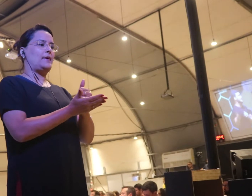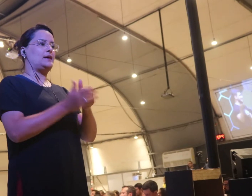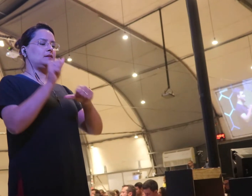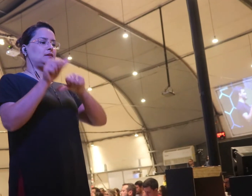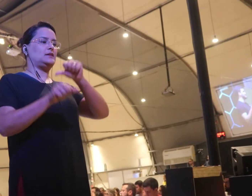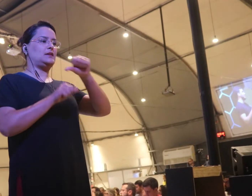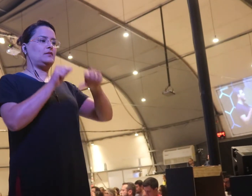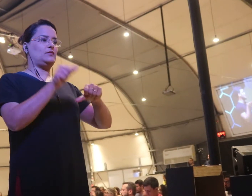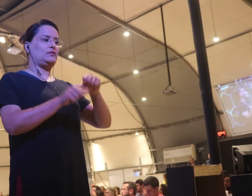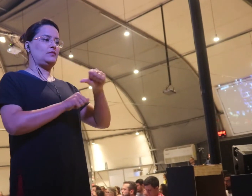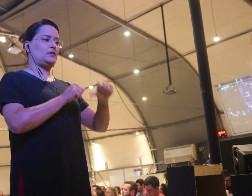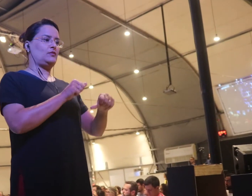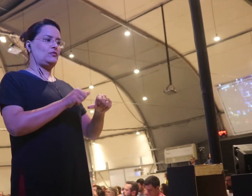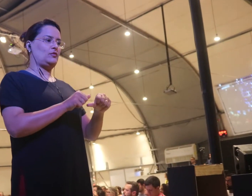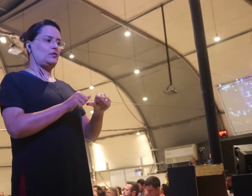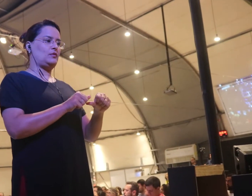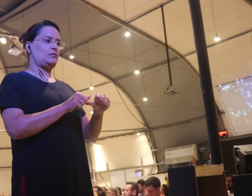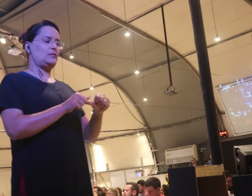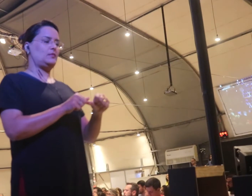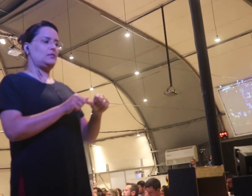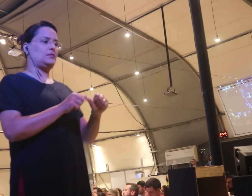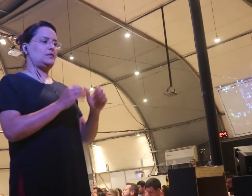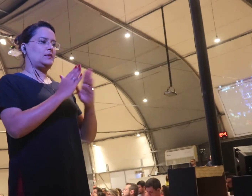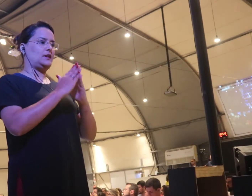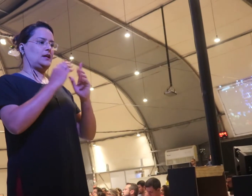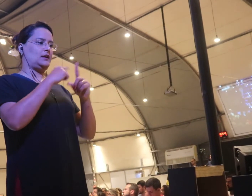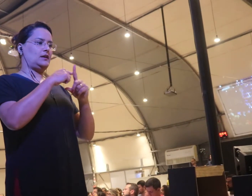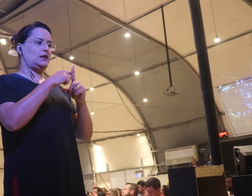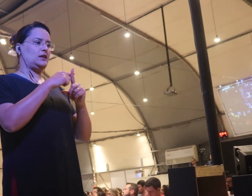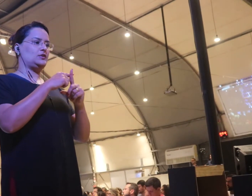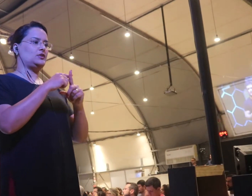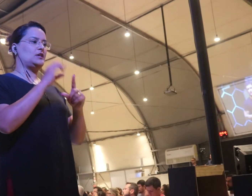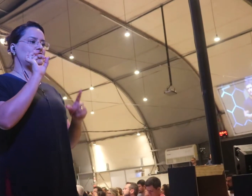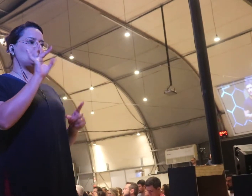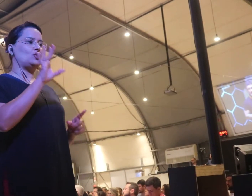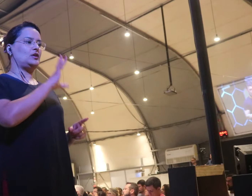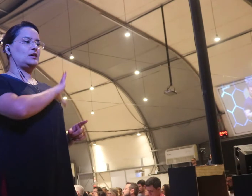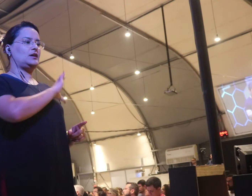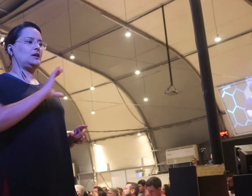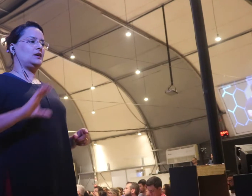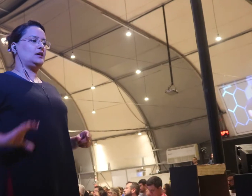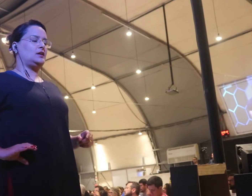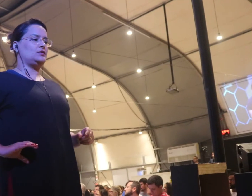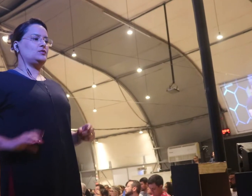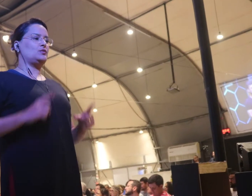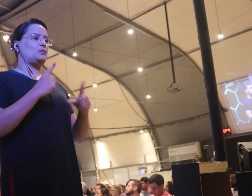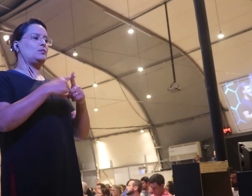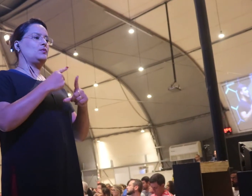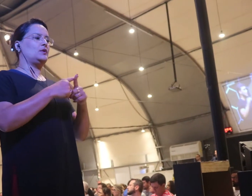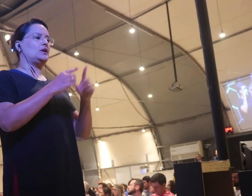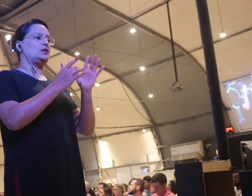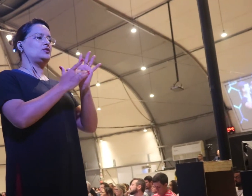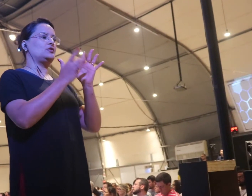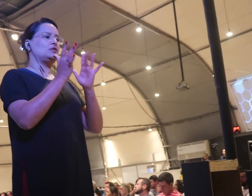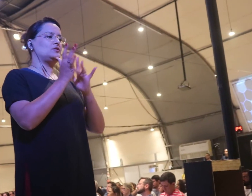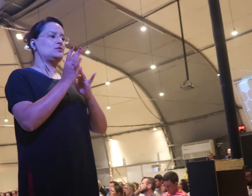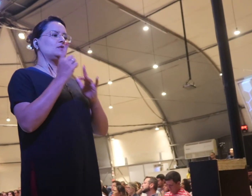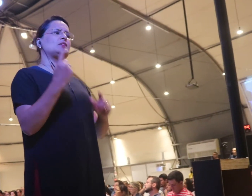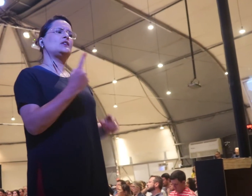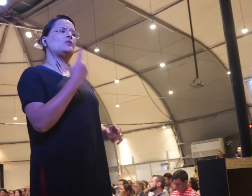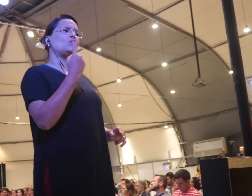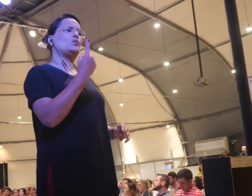respeito à salvação, à justificação, é justamente o somente Cristo? Porque Jesus é o único